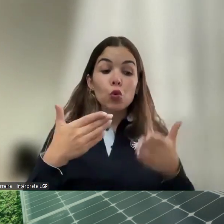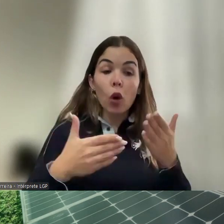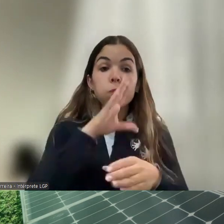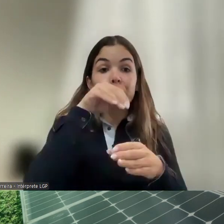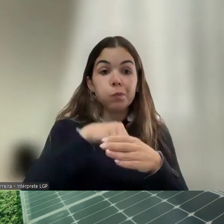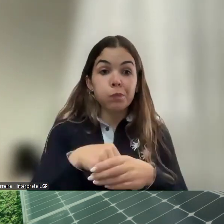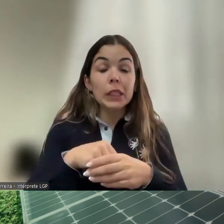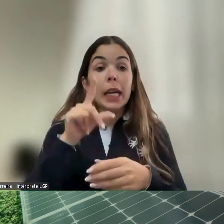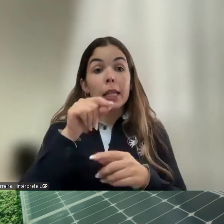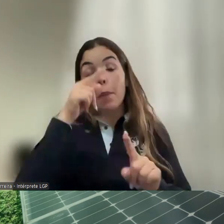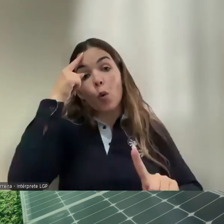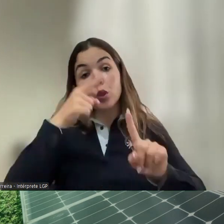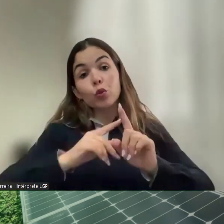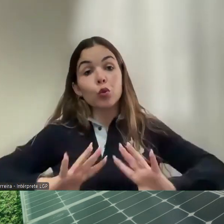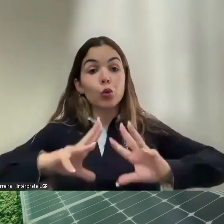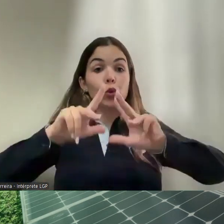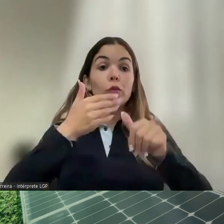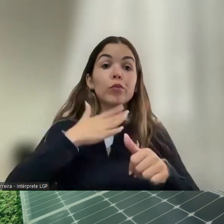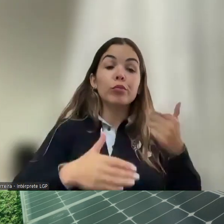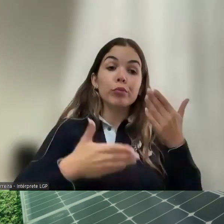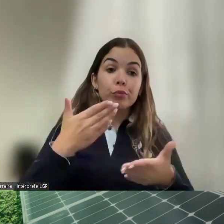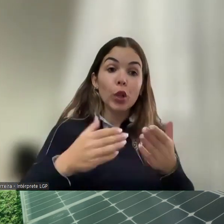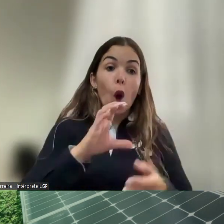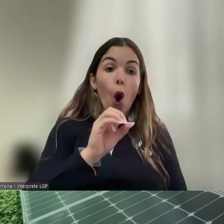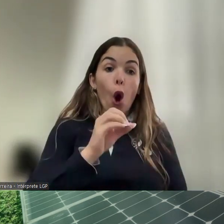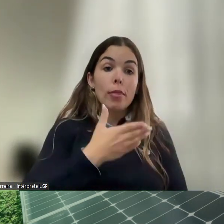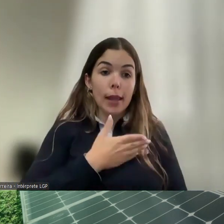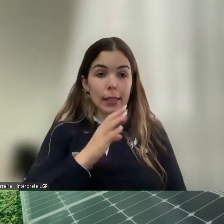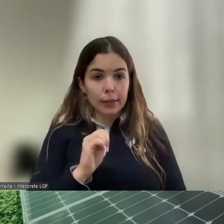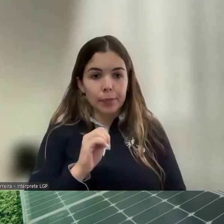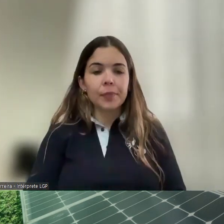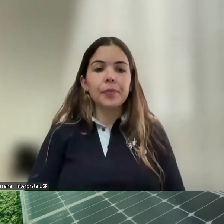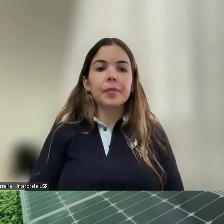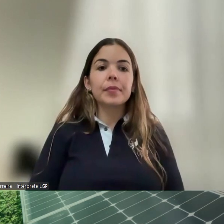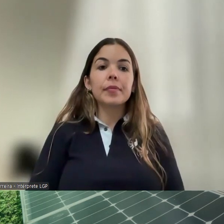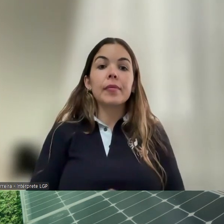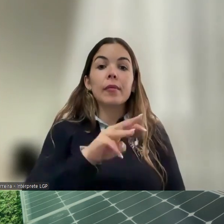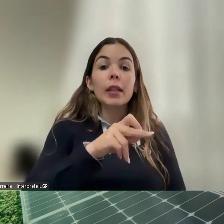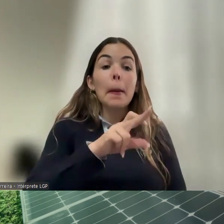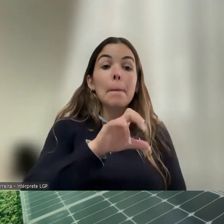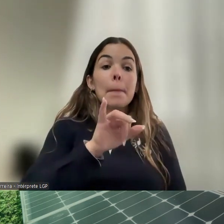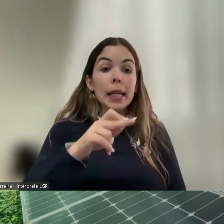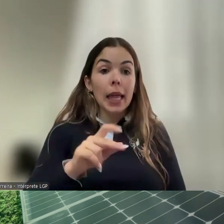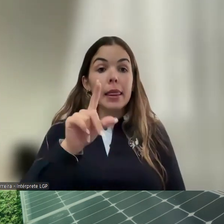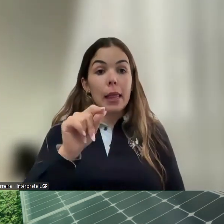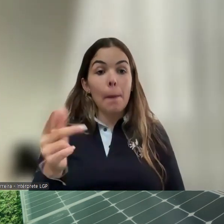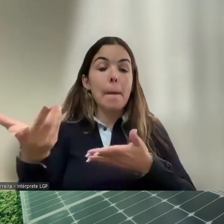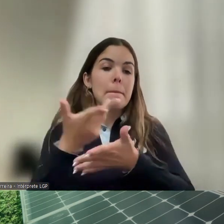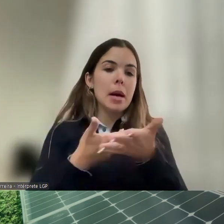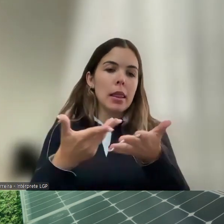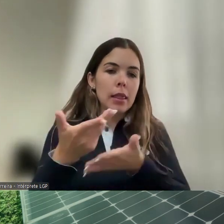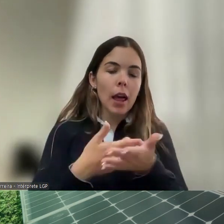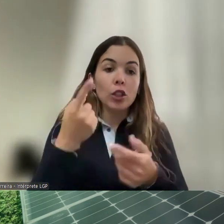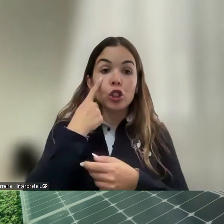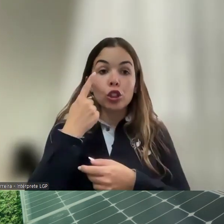dos Objetivos de Desenvolvimento Sustentável, os famosos ODS. A Maria de Lourdes vai hoje partilhar connosco também a sua experiência na integração